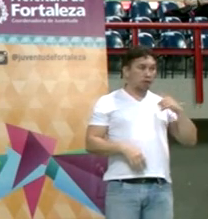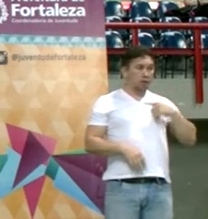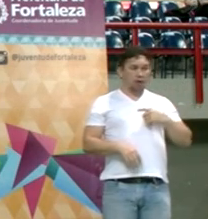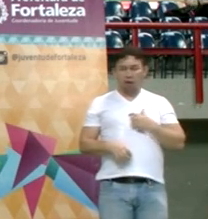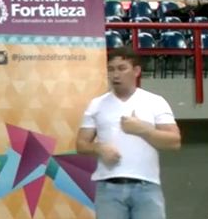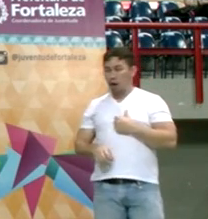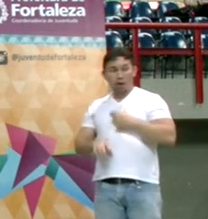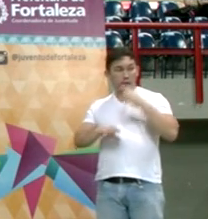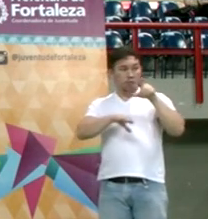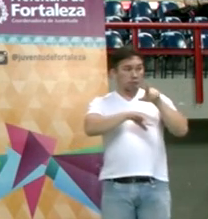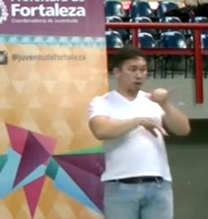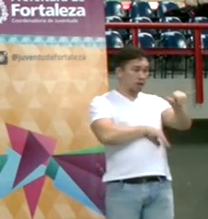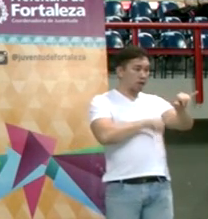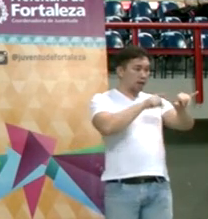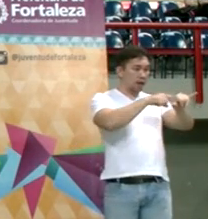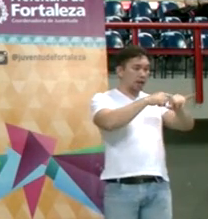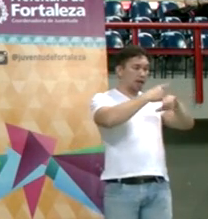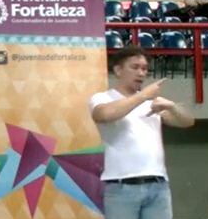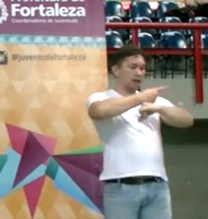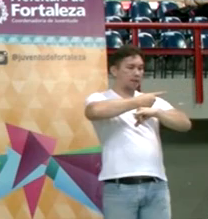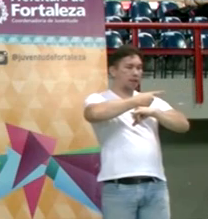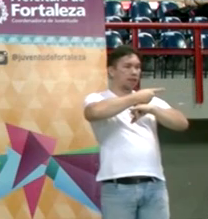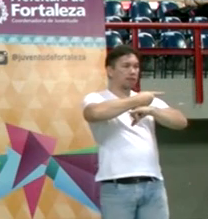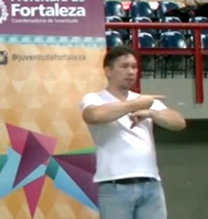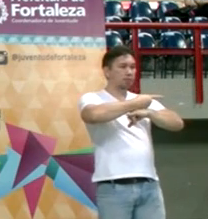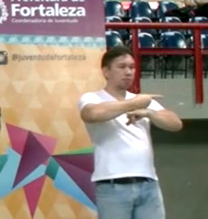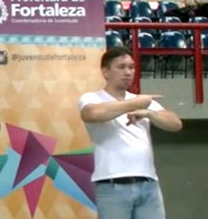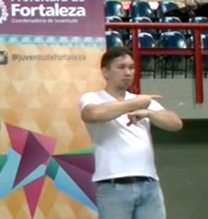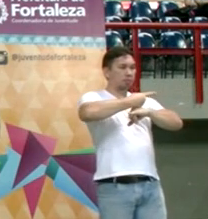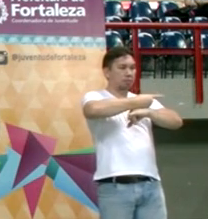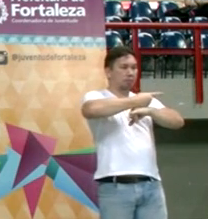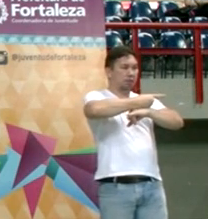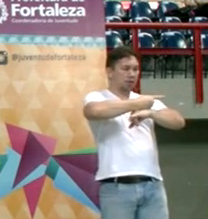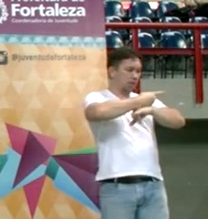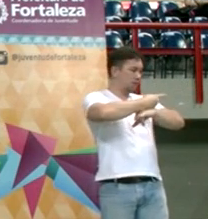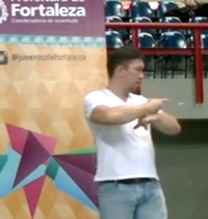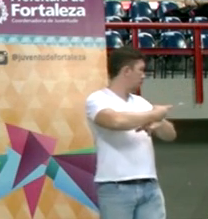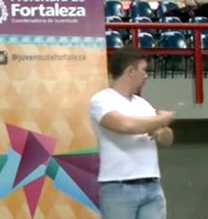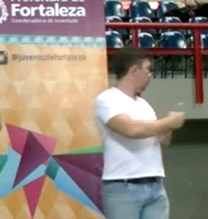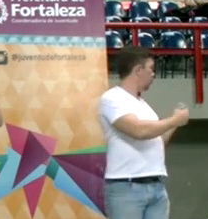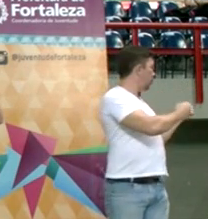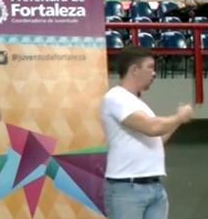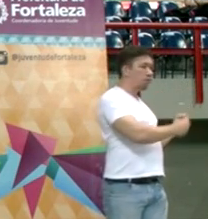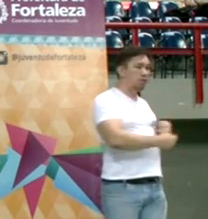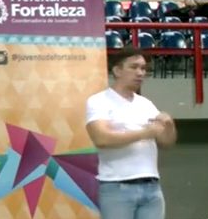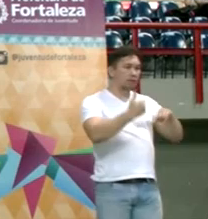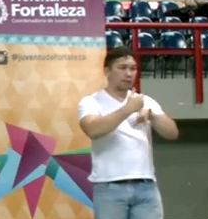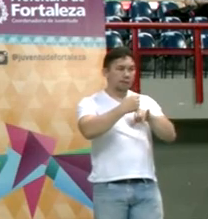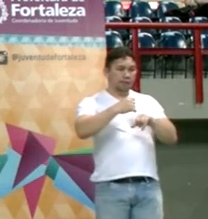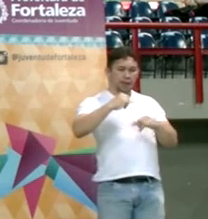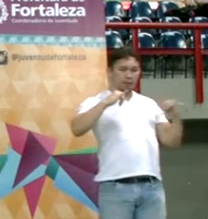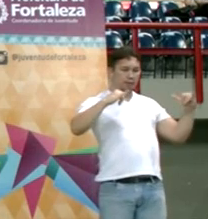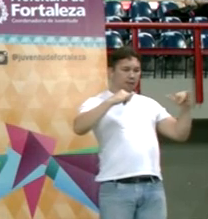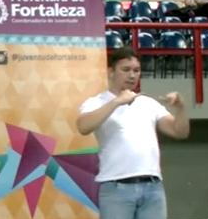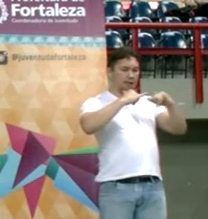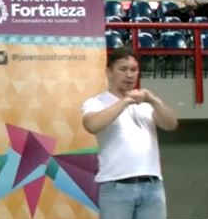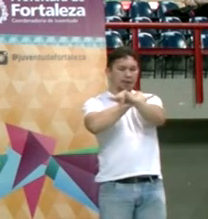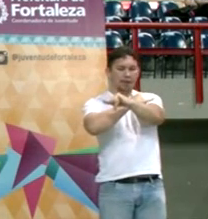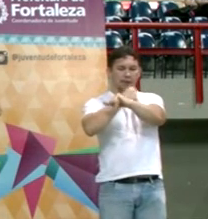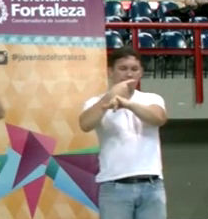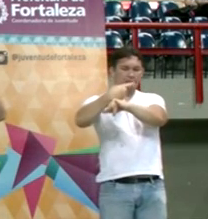de costa atirando, tá? Então é muito pior atirar de costa, porque você vai ter que passar pelo